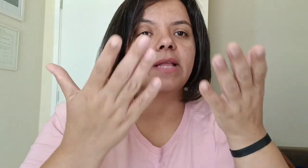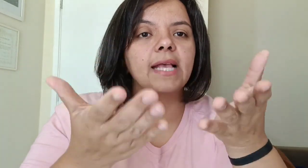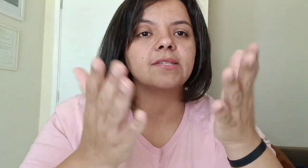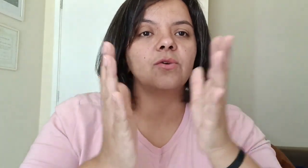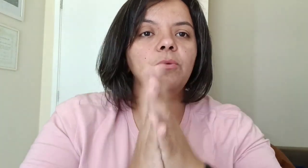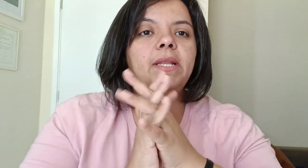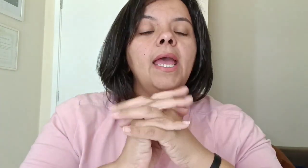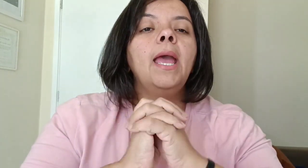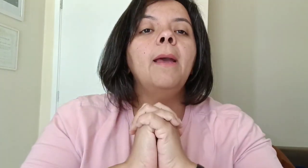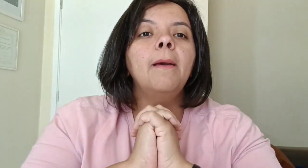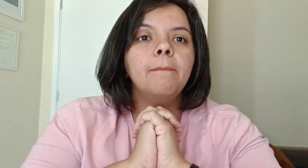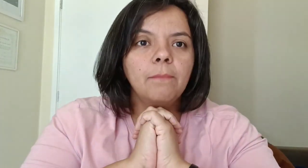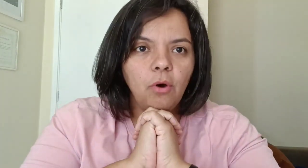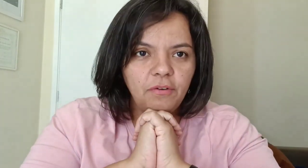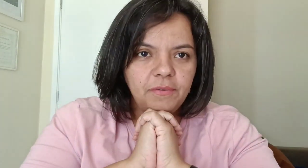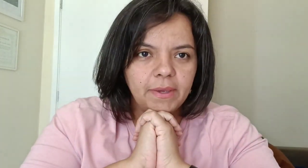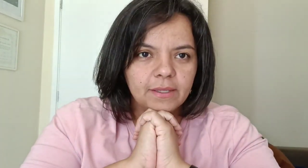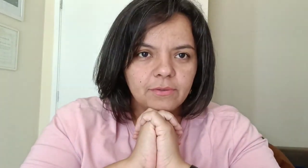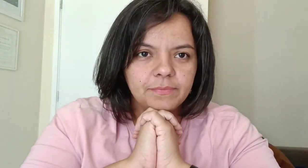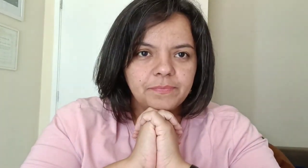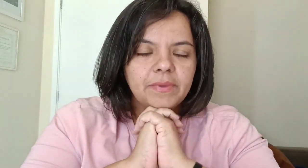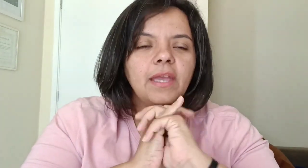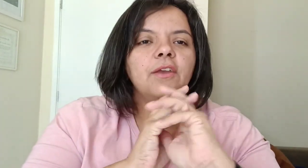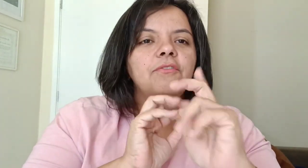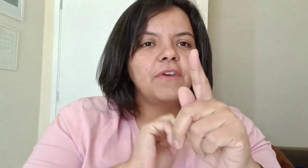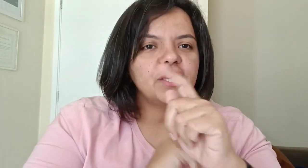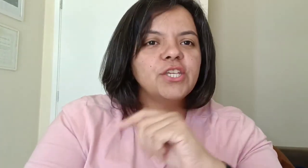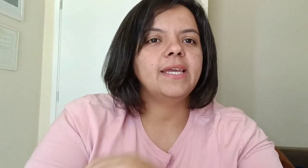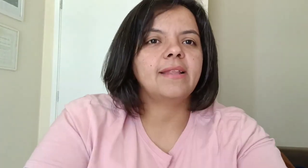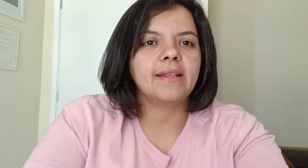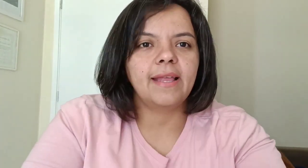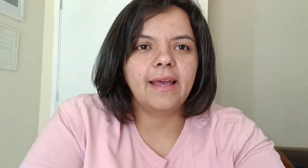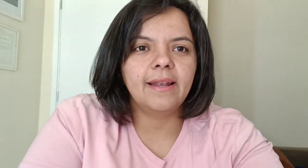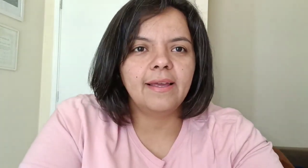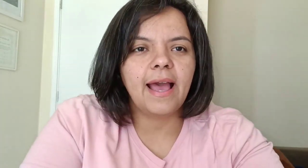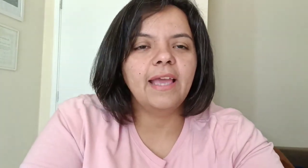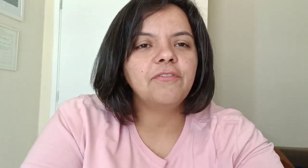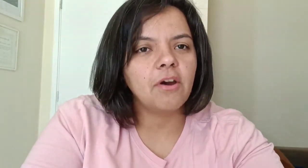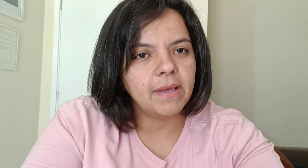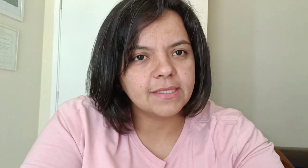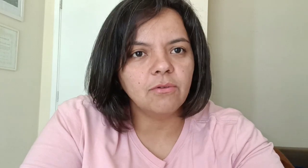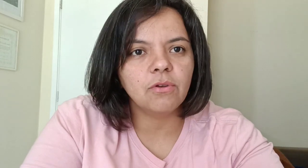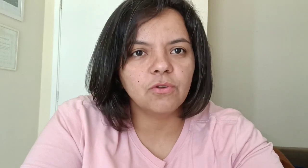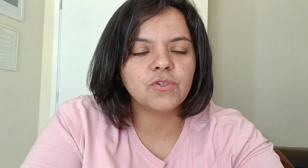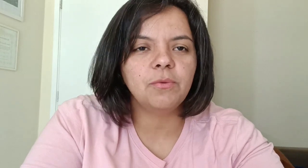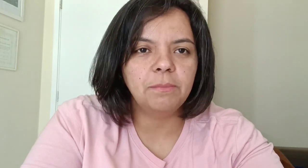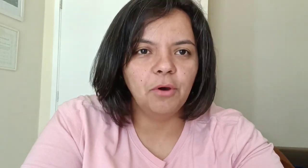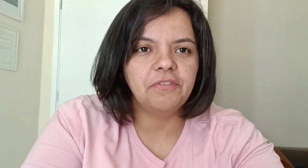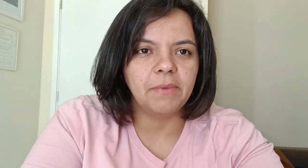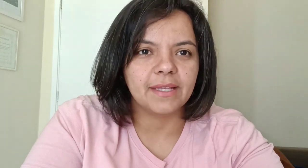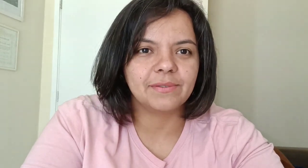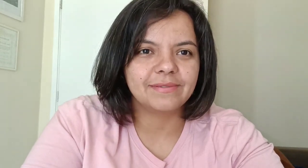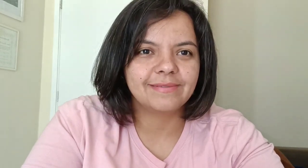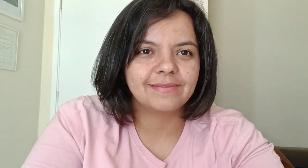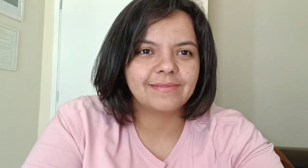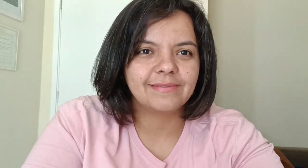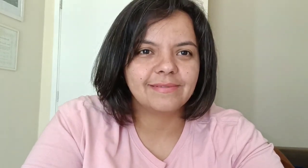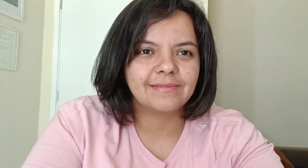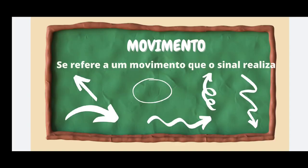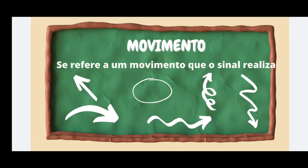estudar sobre movimento. Veja aí na tela a informação que eu dou sobre movimento.